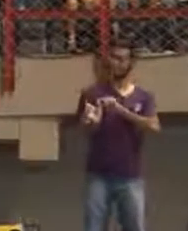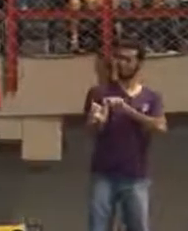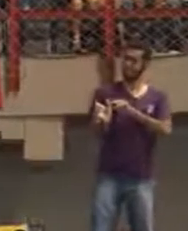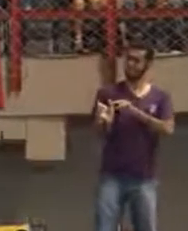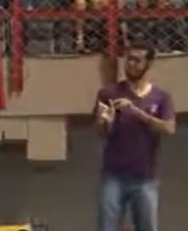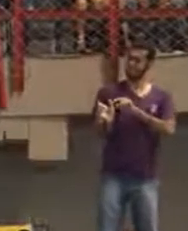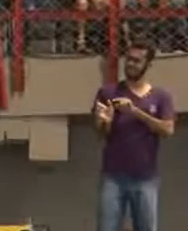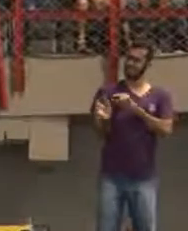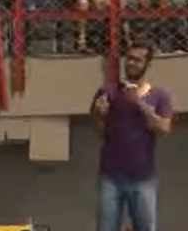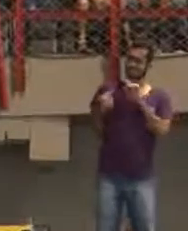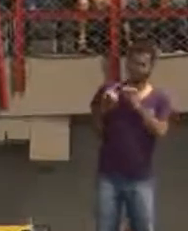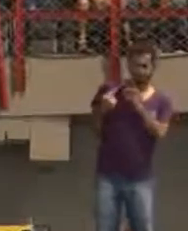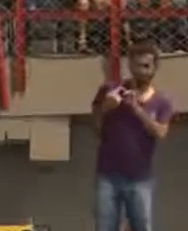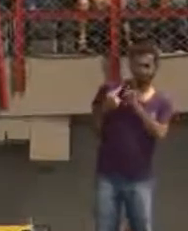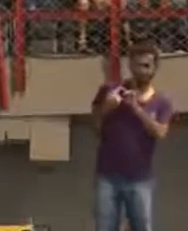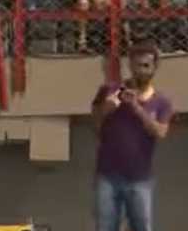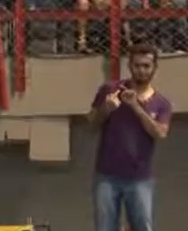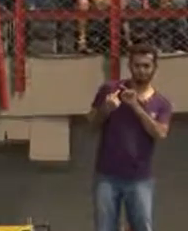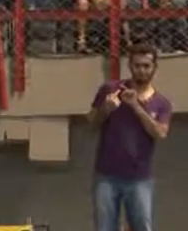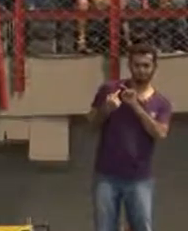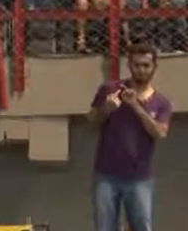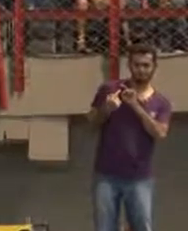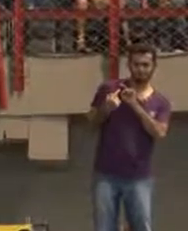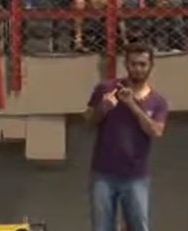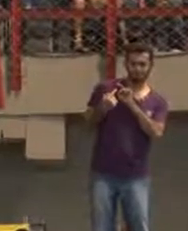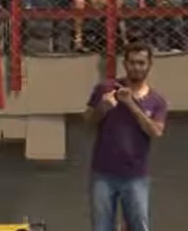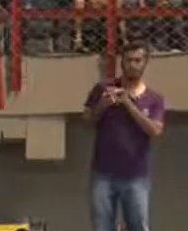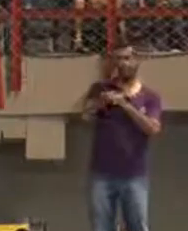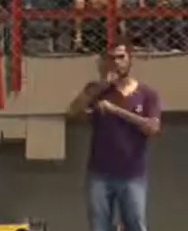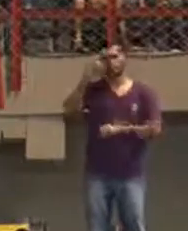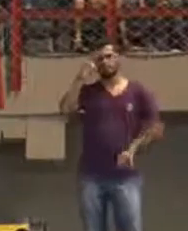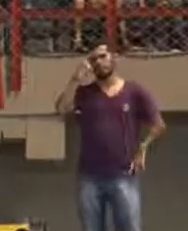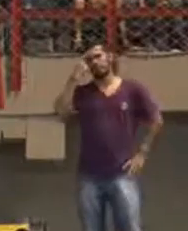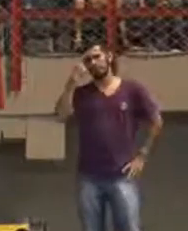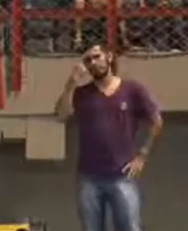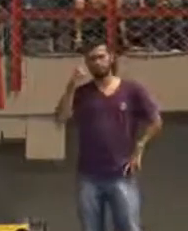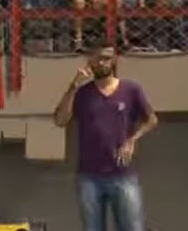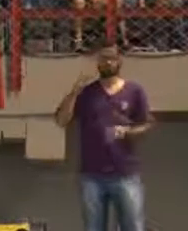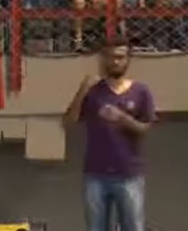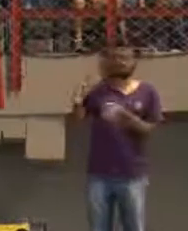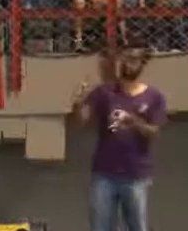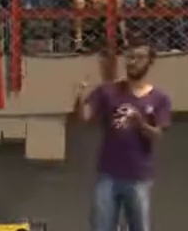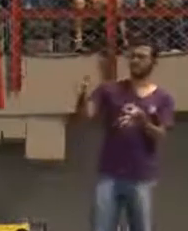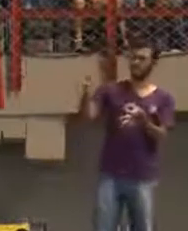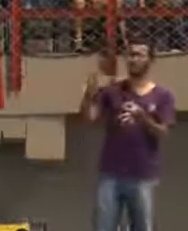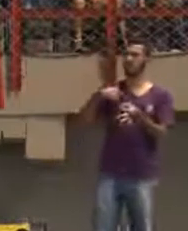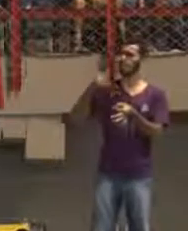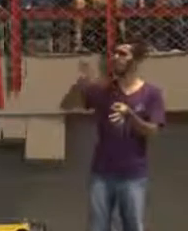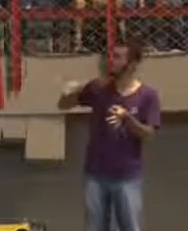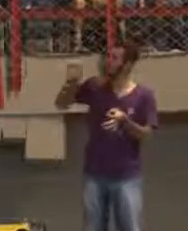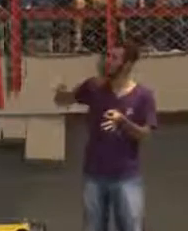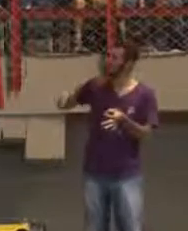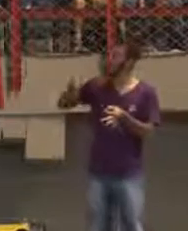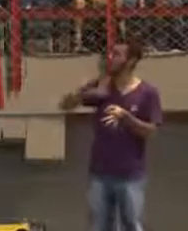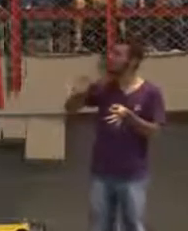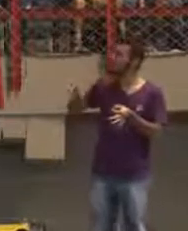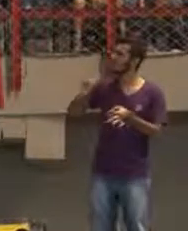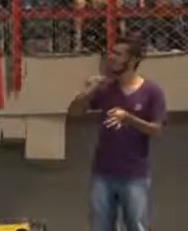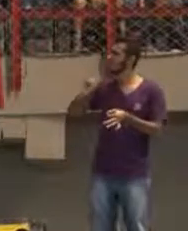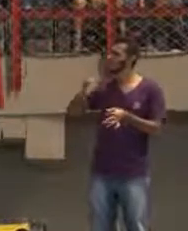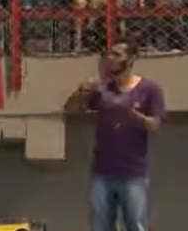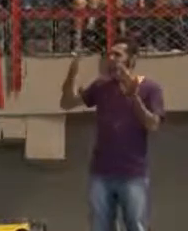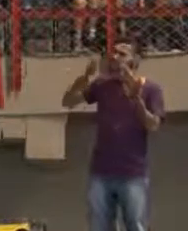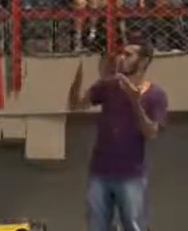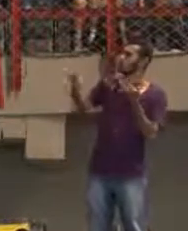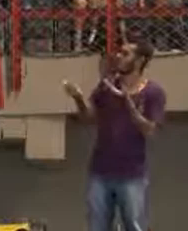se escreve assim mesmo? Aí você pensa, olha para ela. Professora, o que é que eu faço quando eu tiver dúvida? Sabe o